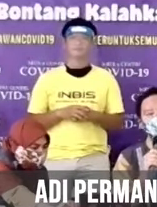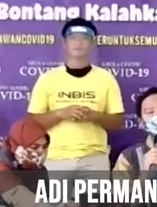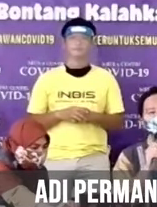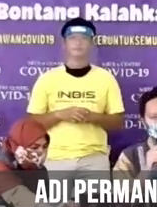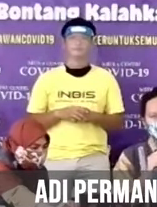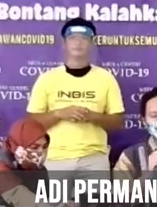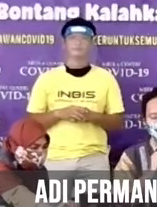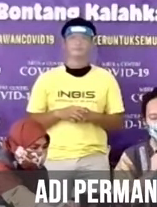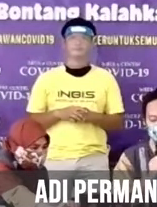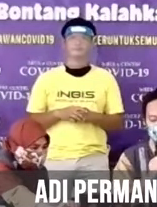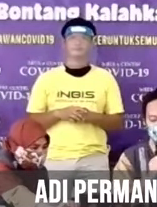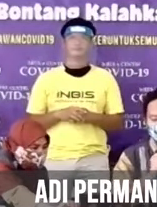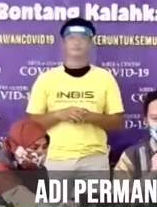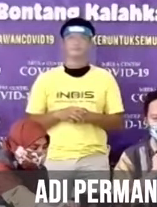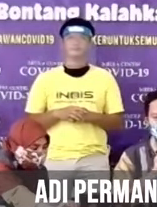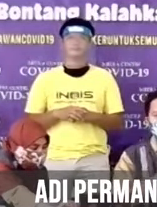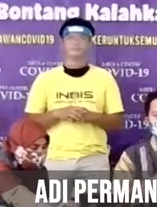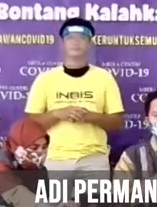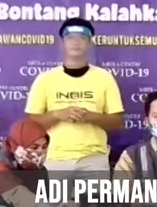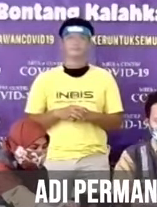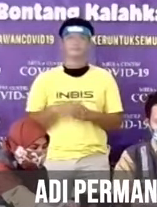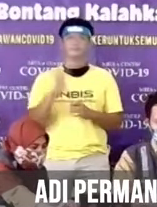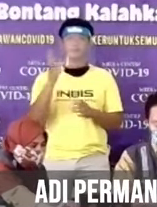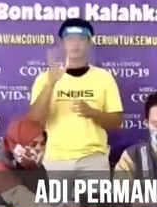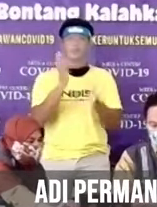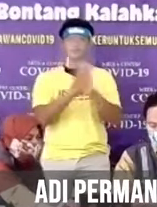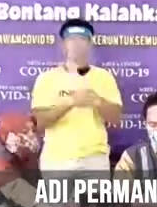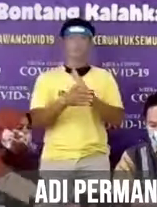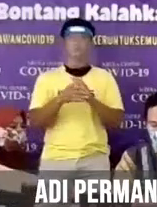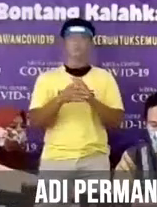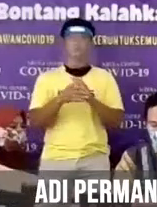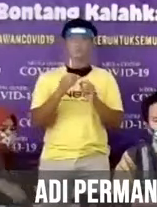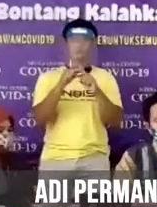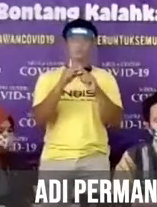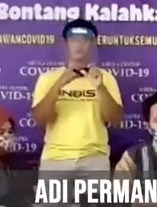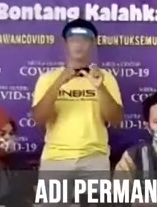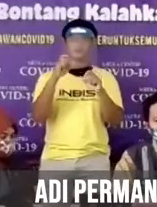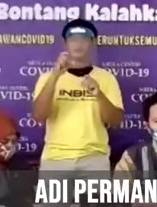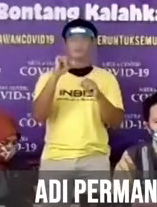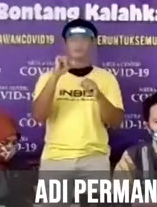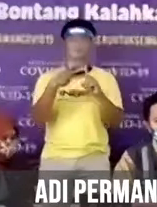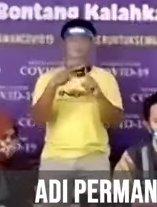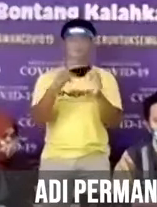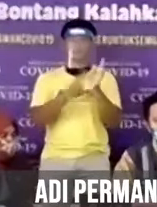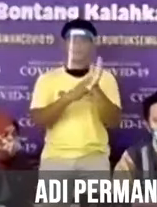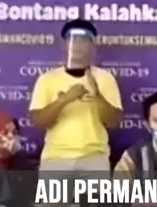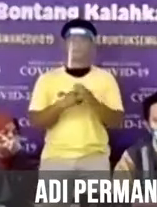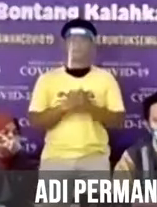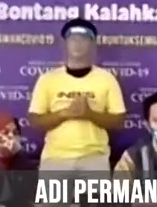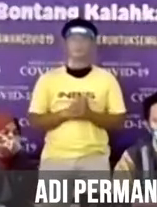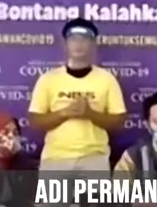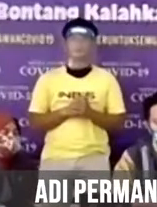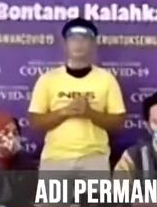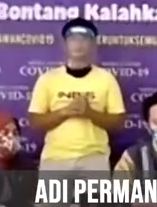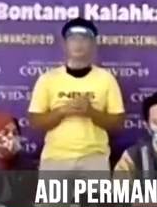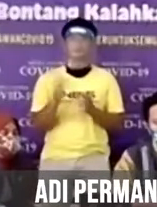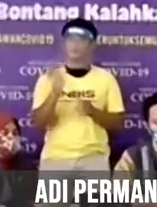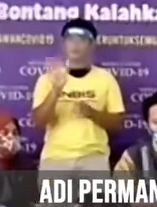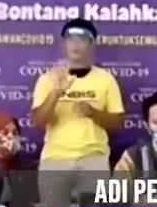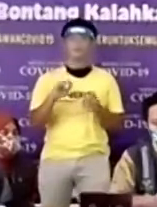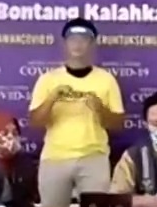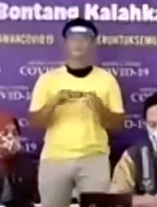pasien juga sebenarnya dia ada saya hai oh oh ini tidak disebutkan pak ya oh